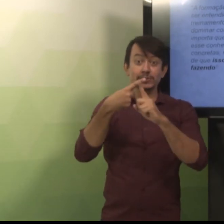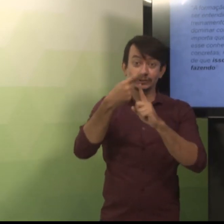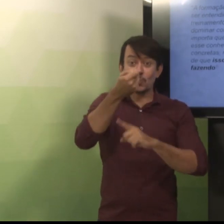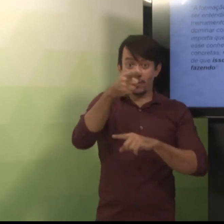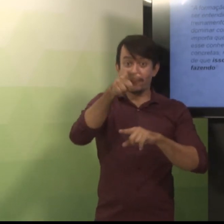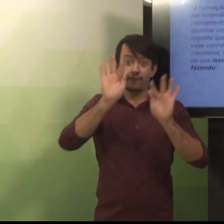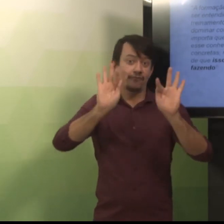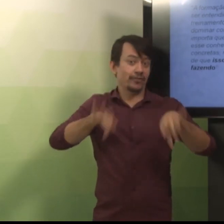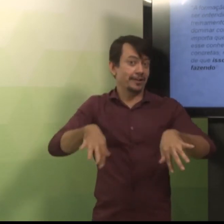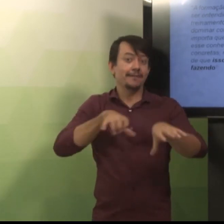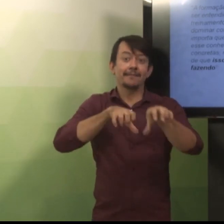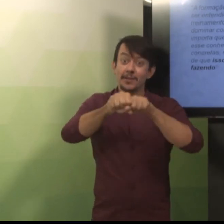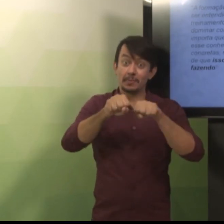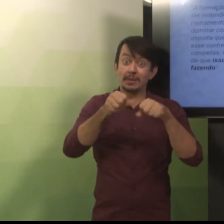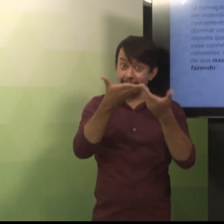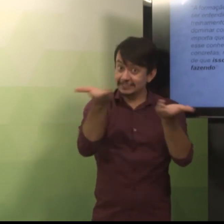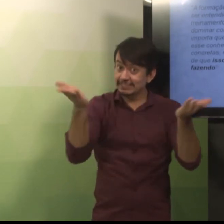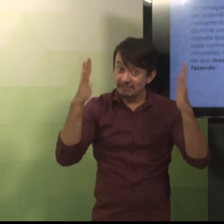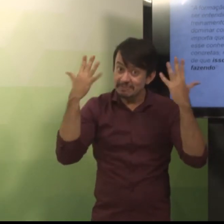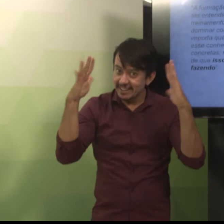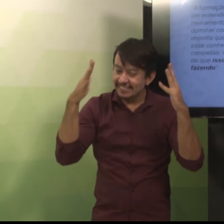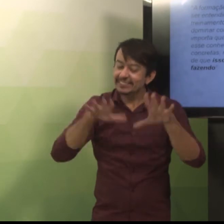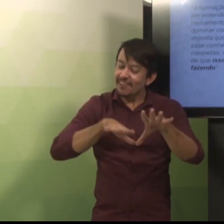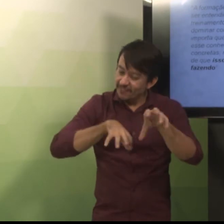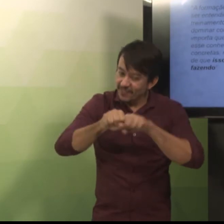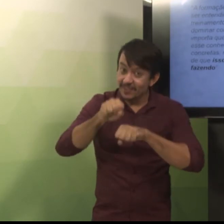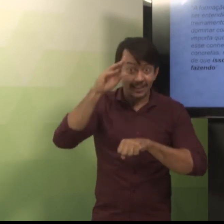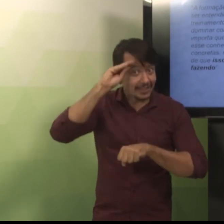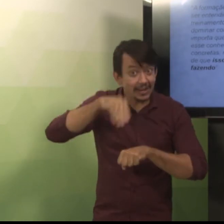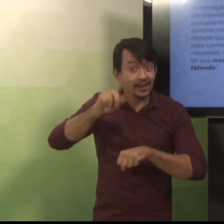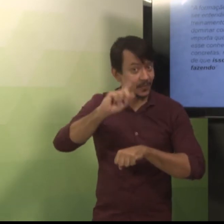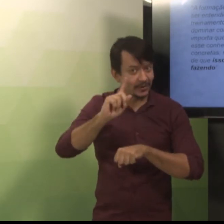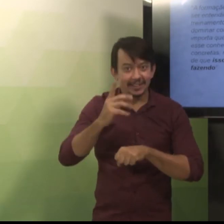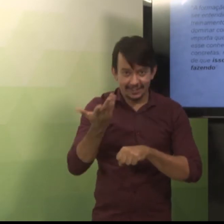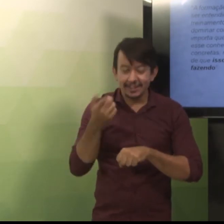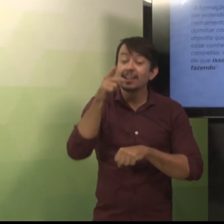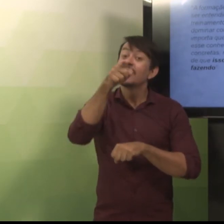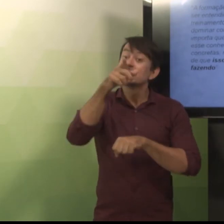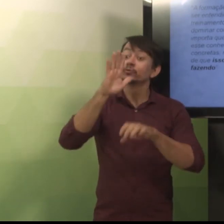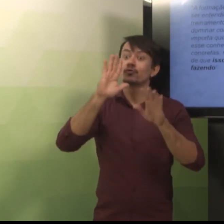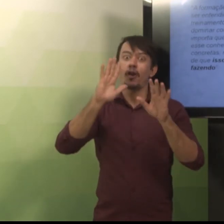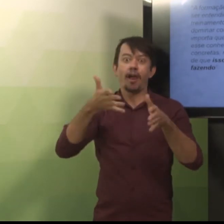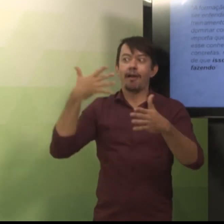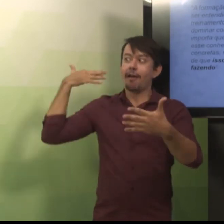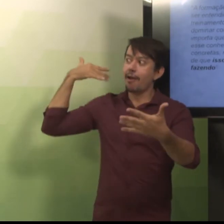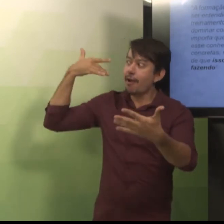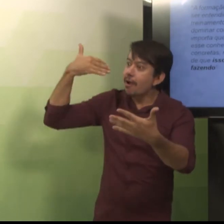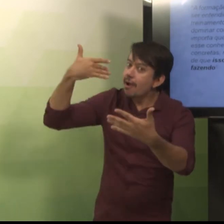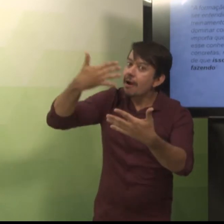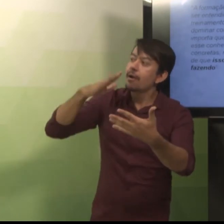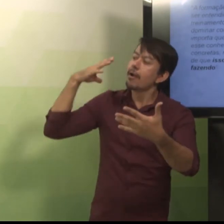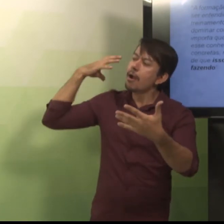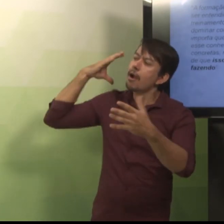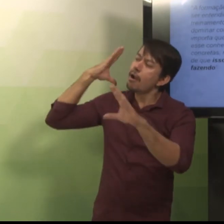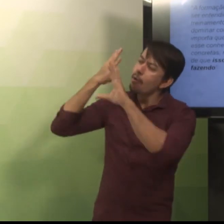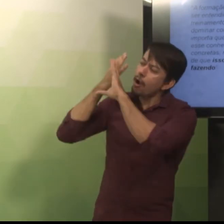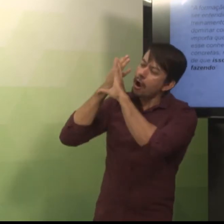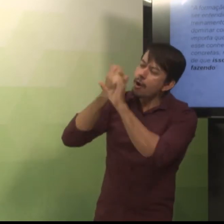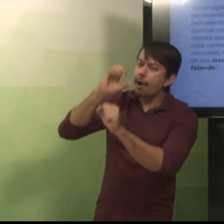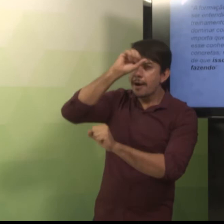decorrer do curso. Estão quase finalizando, correto? Parabéns para vocês, não desistiram. Foi uma trajetória